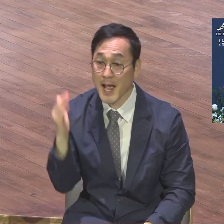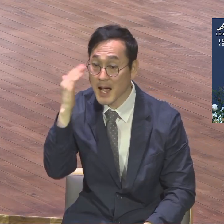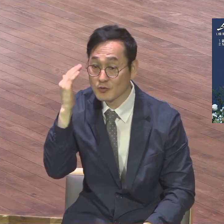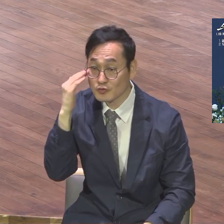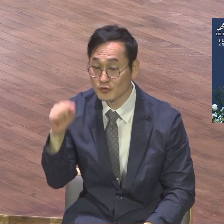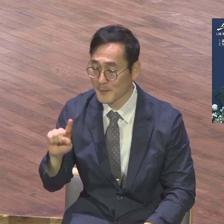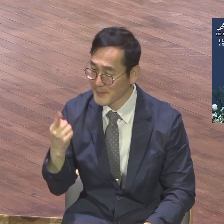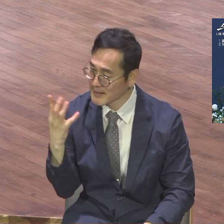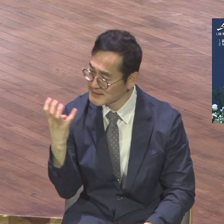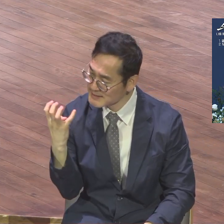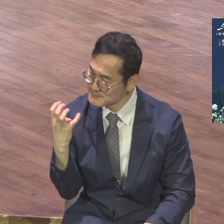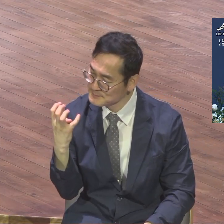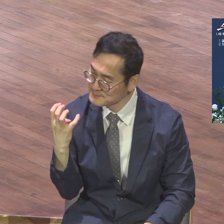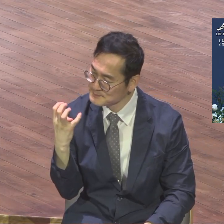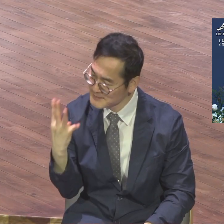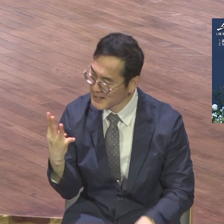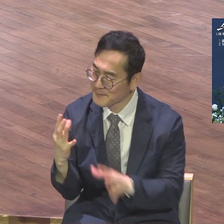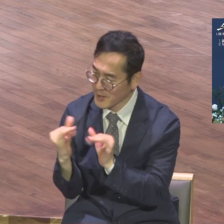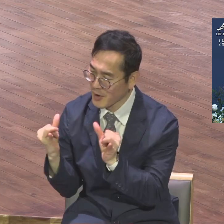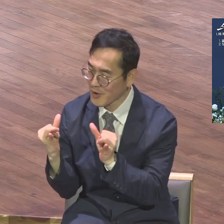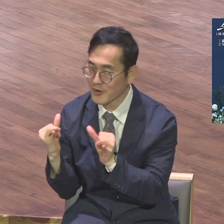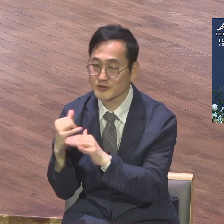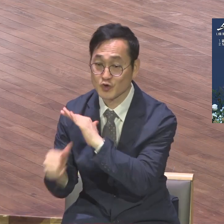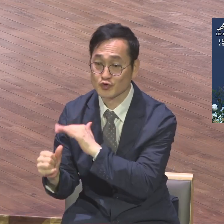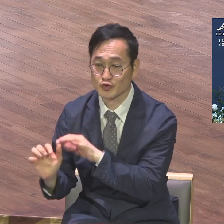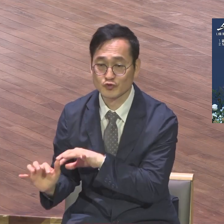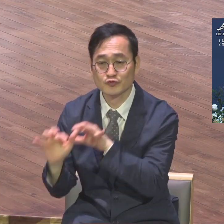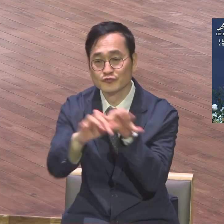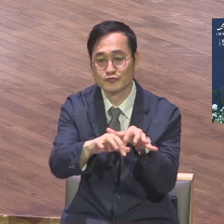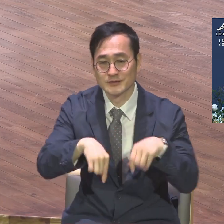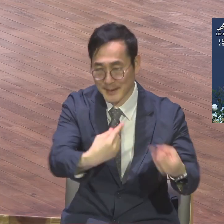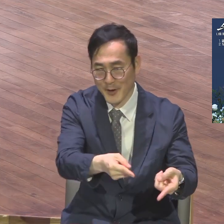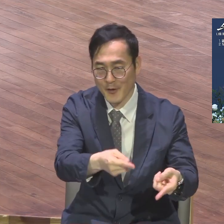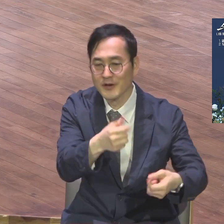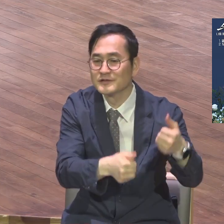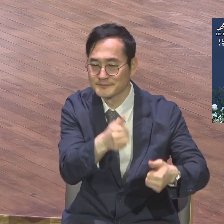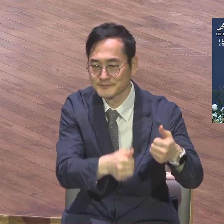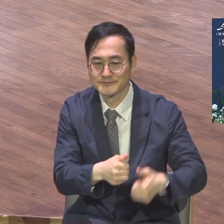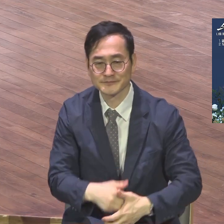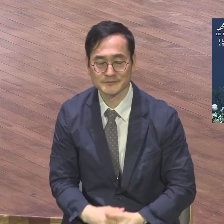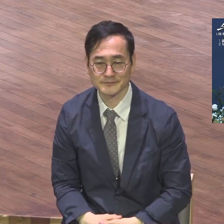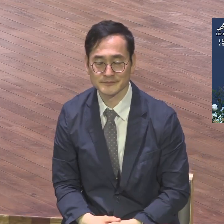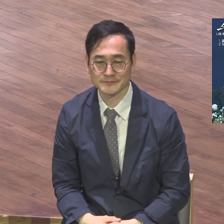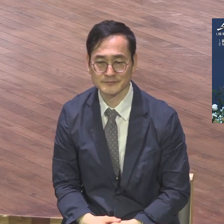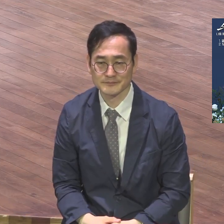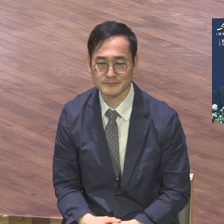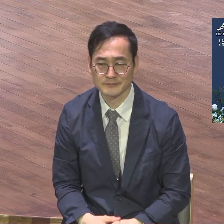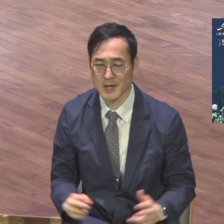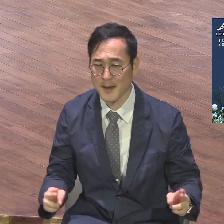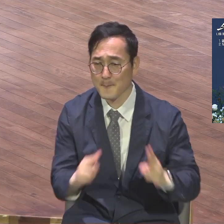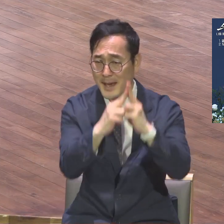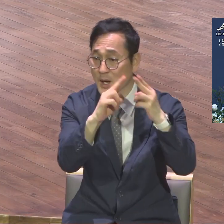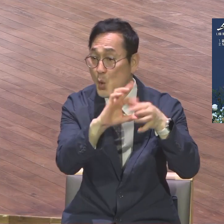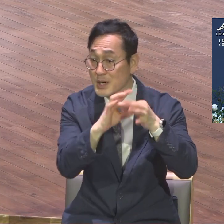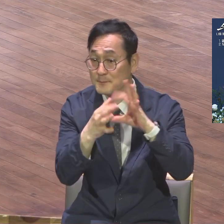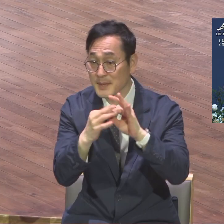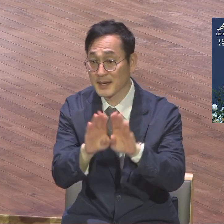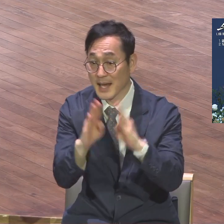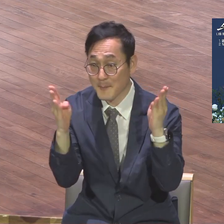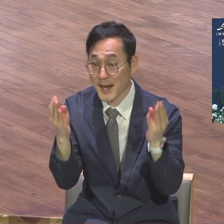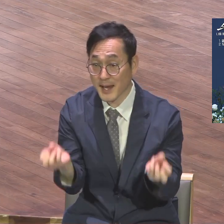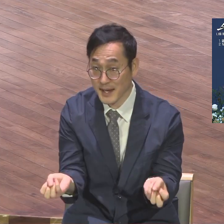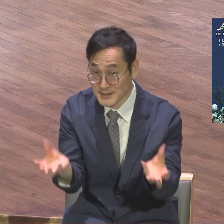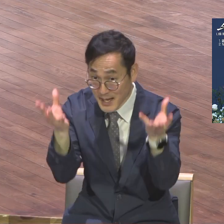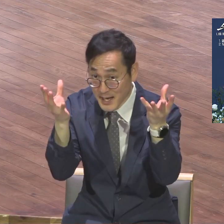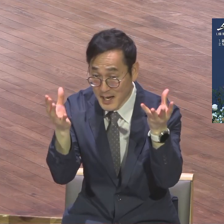우리나라도 144명의 선수가 출전을 그렇게 하는데 이번 파리의 이 올림픽